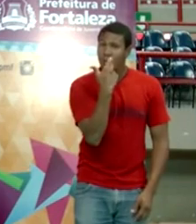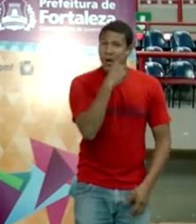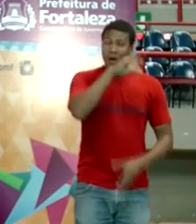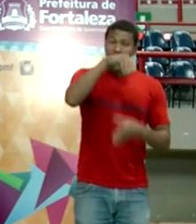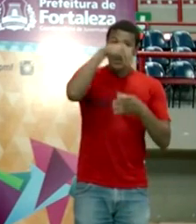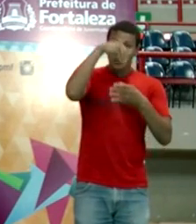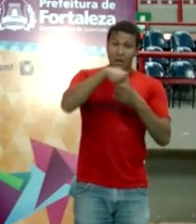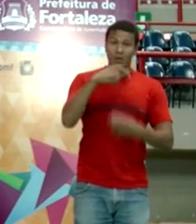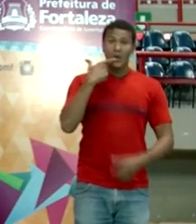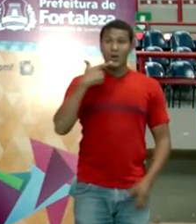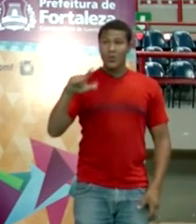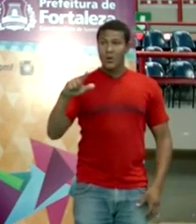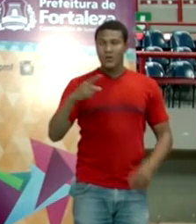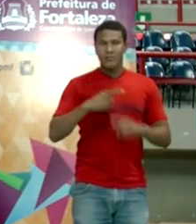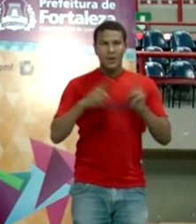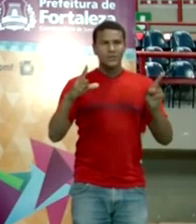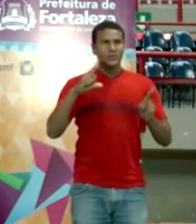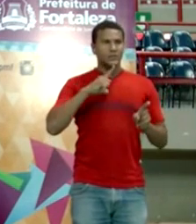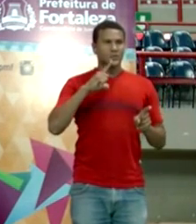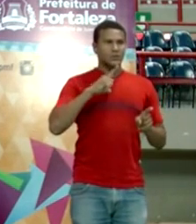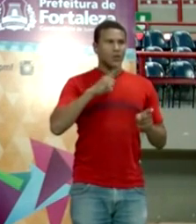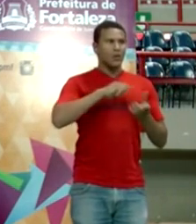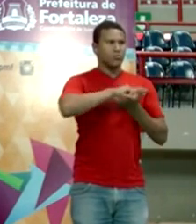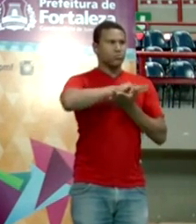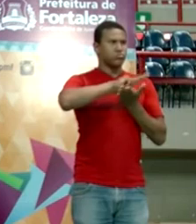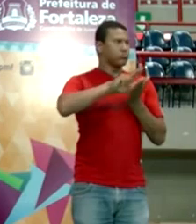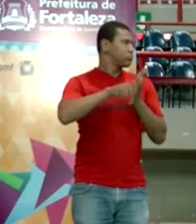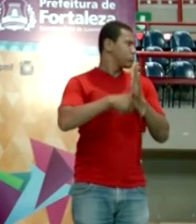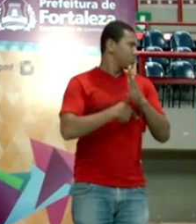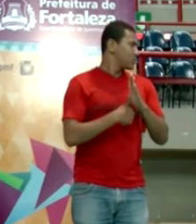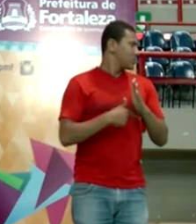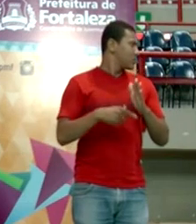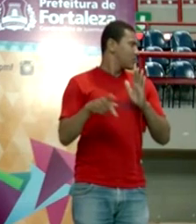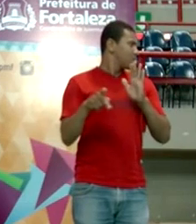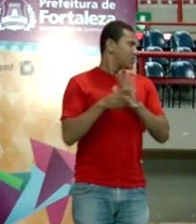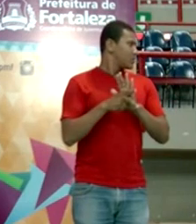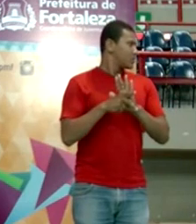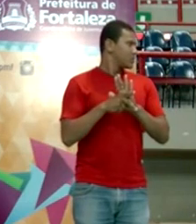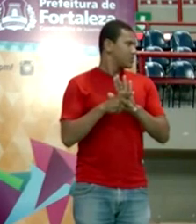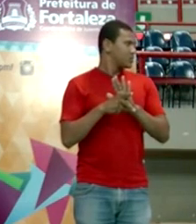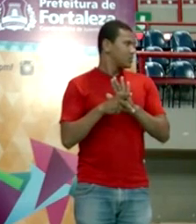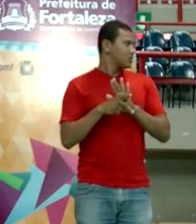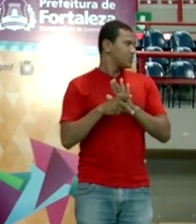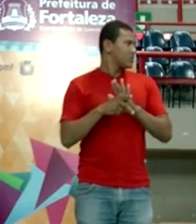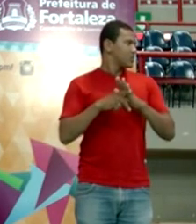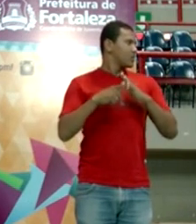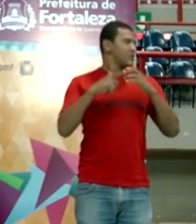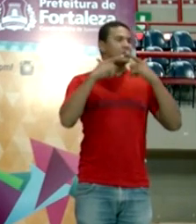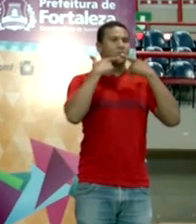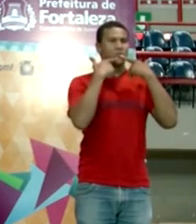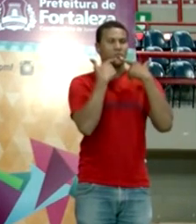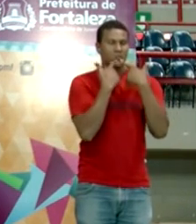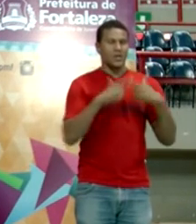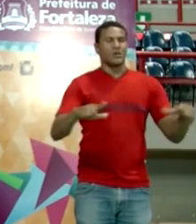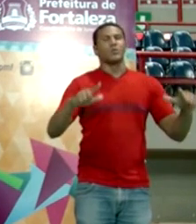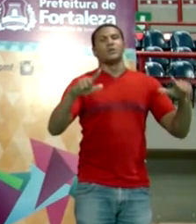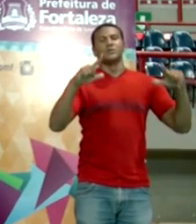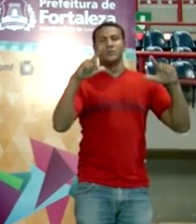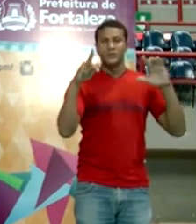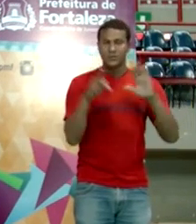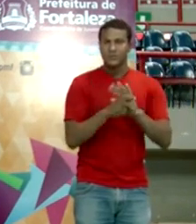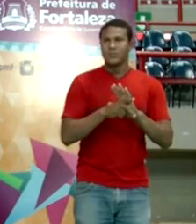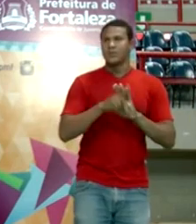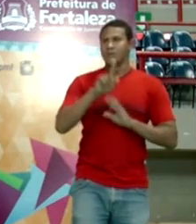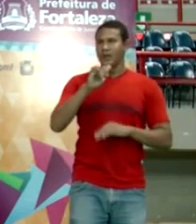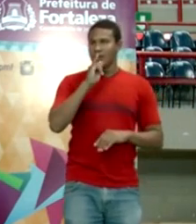linguagem, mas existem outros instrumentos de linguagem que se utilizam de outros artifícios que não seja